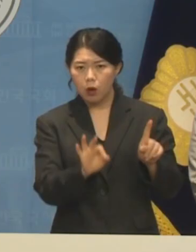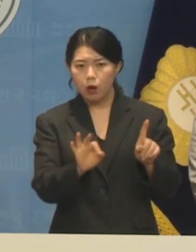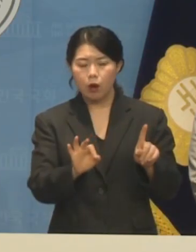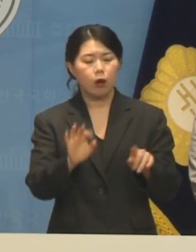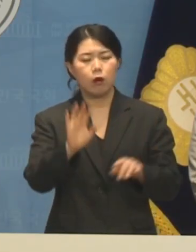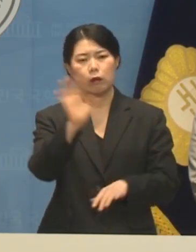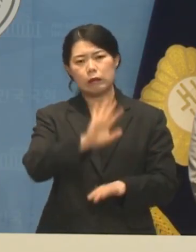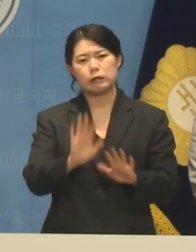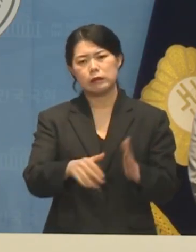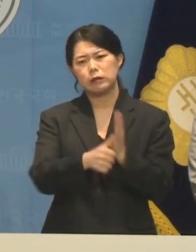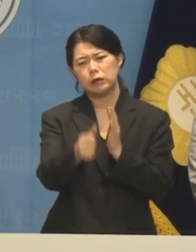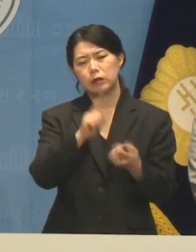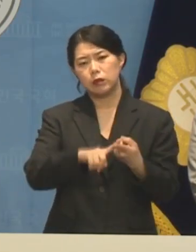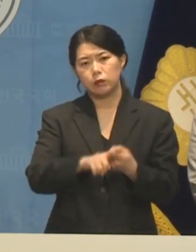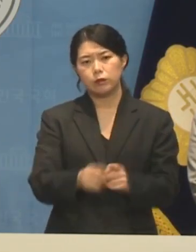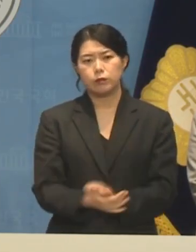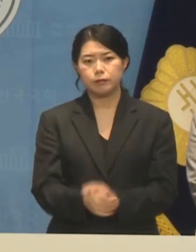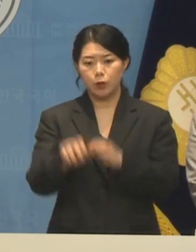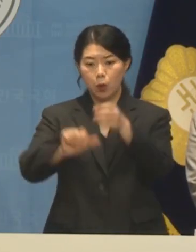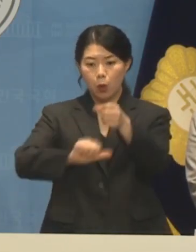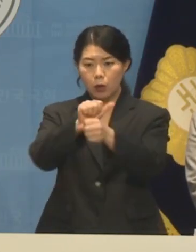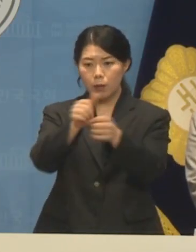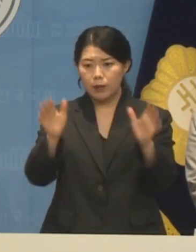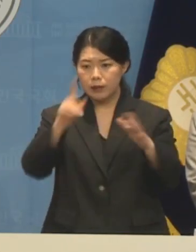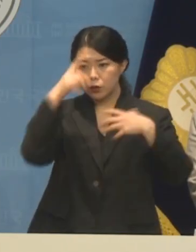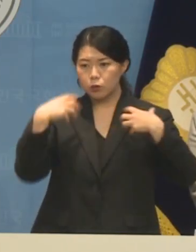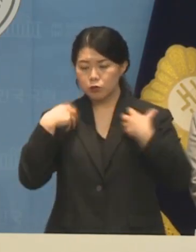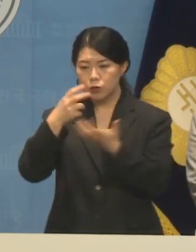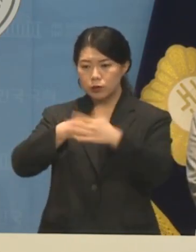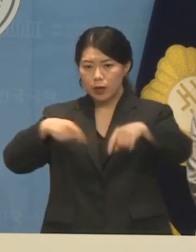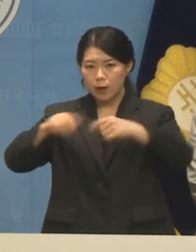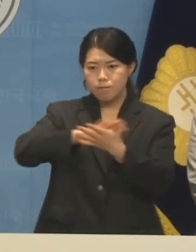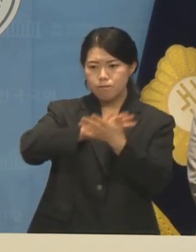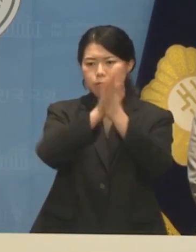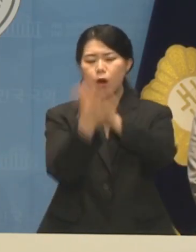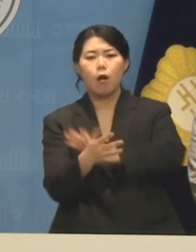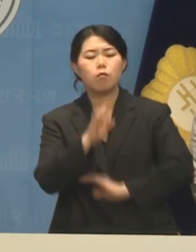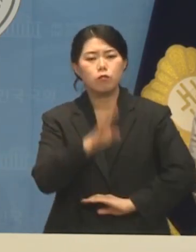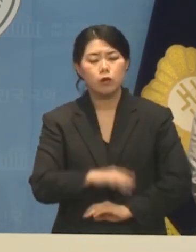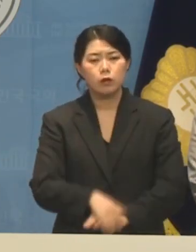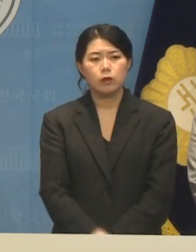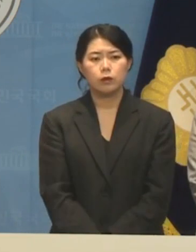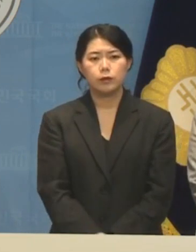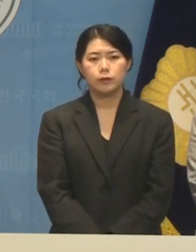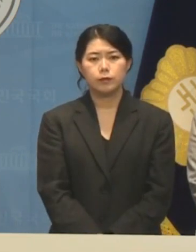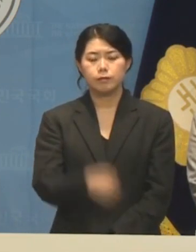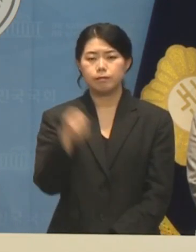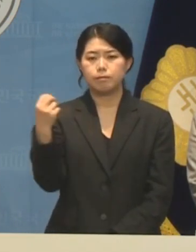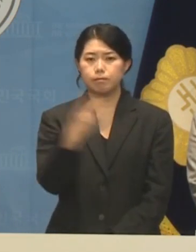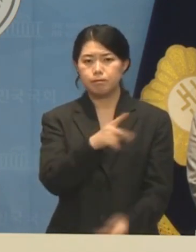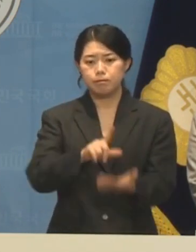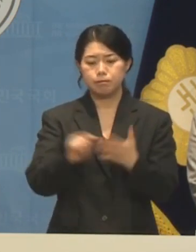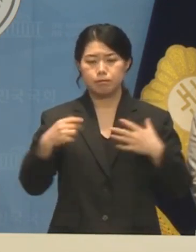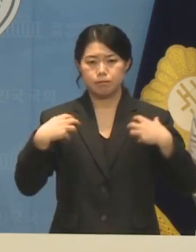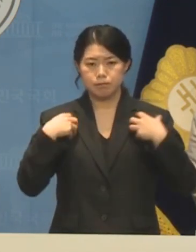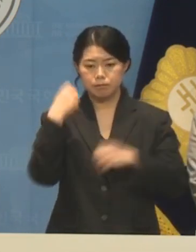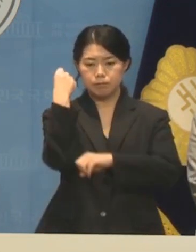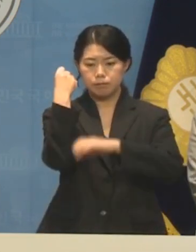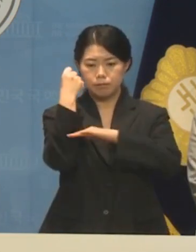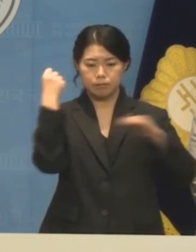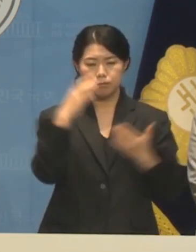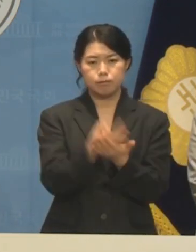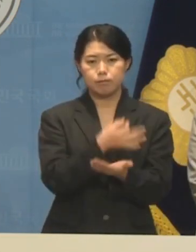삭제된 상태입니다. 5년 만에 정부 정책은 뒤집힌 상황입니다. 또한 지자체 기준